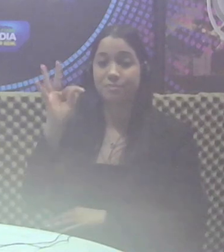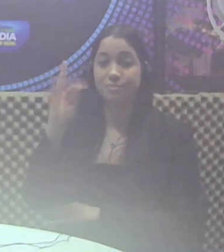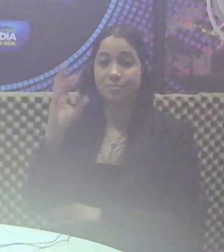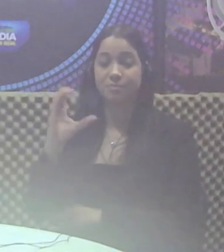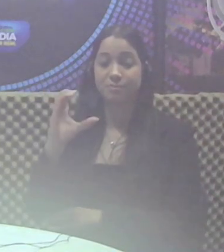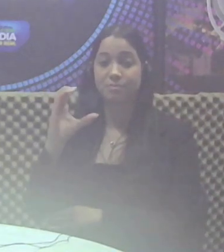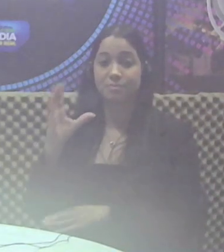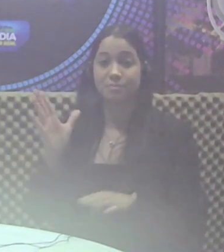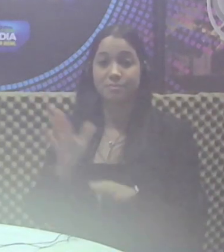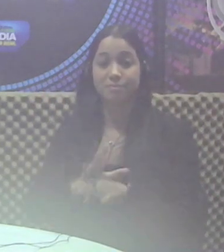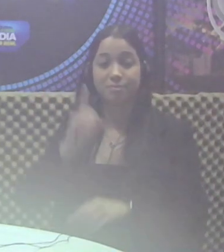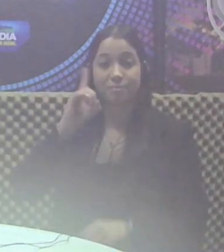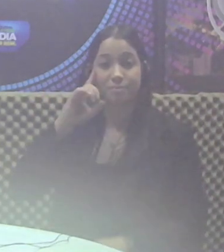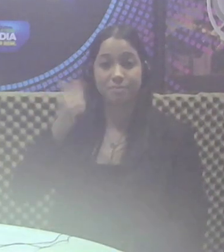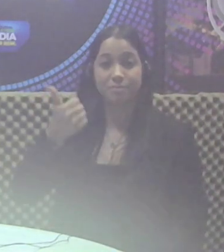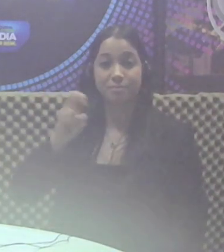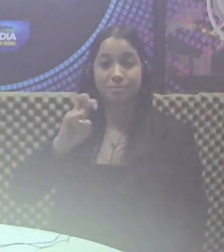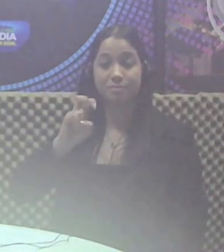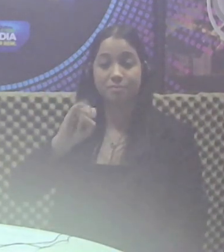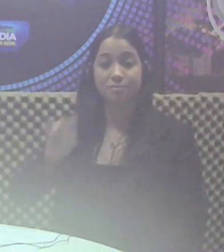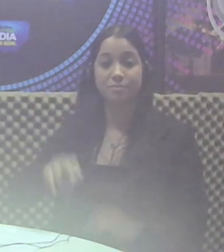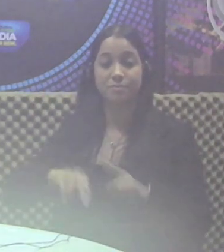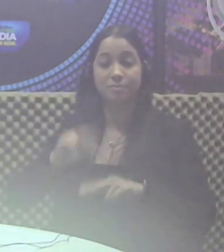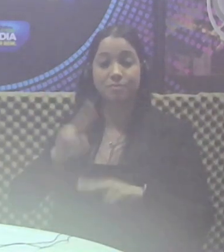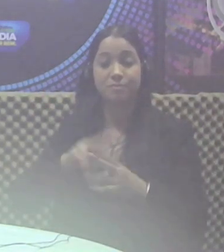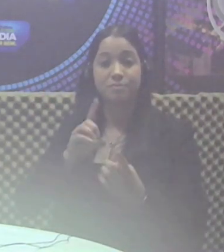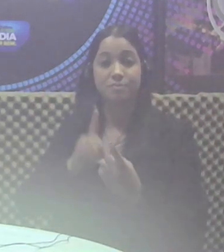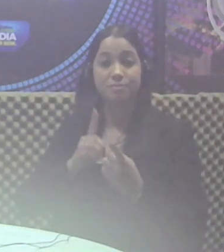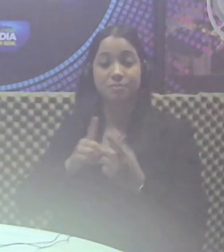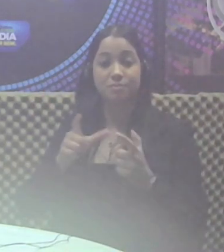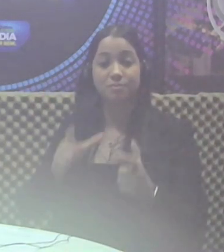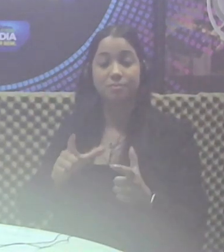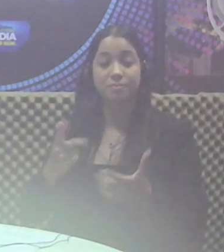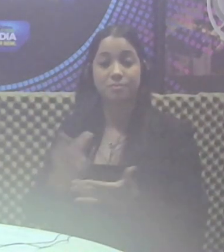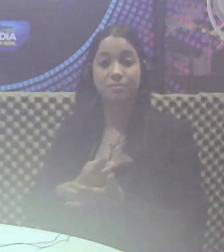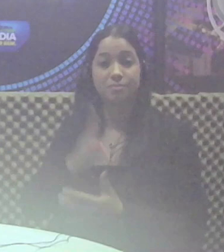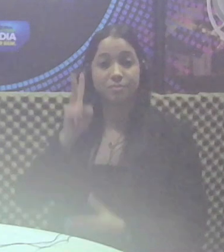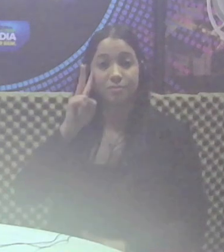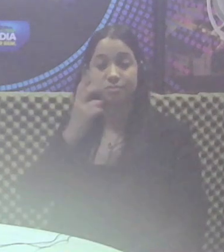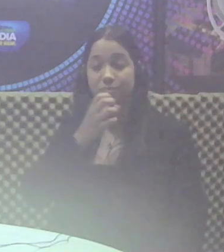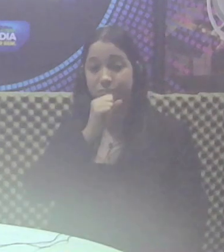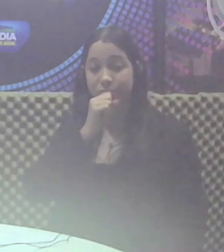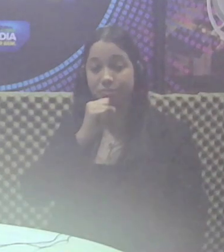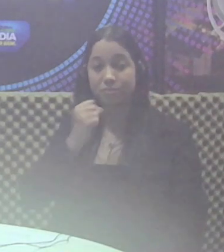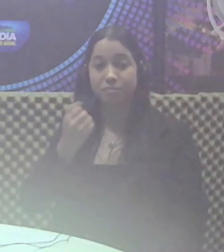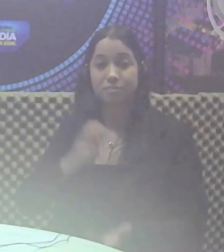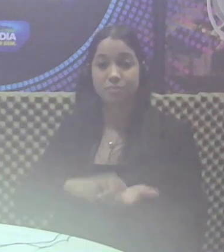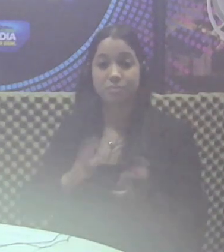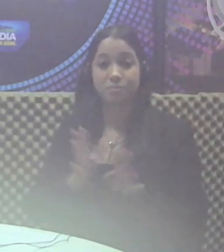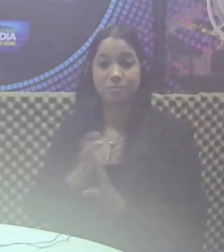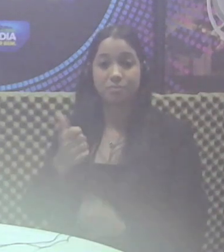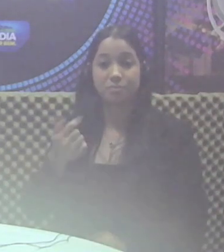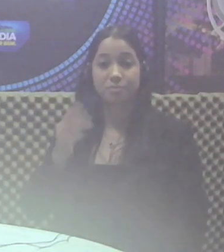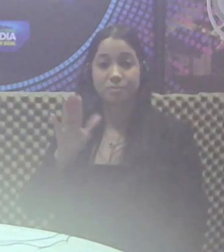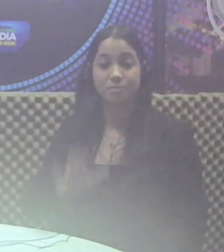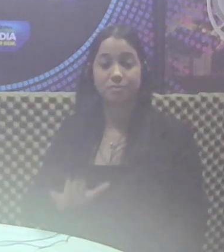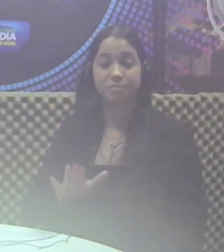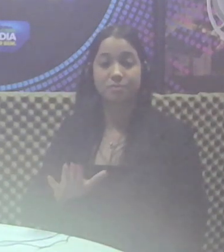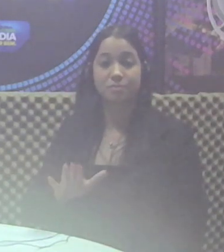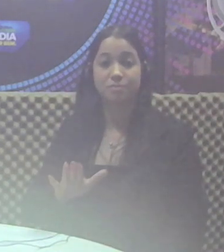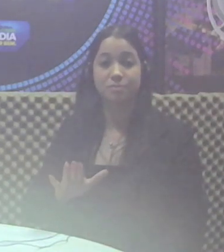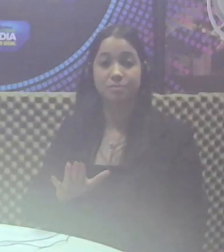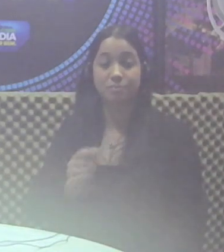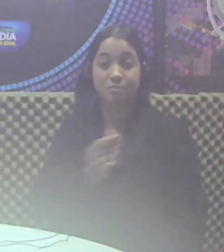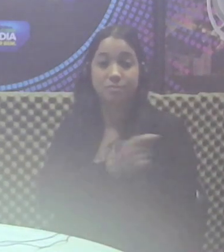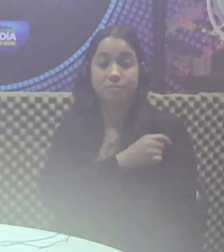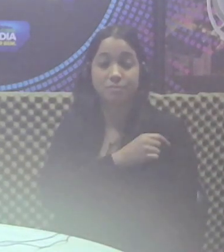Central até o dia 15 de junho. O atendimento no local acontece de segunda a sábado, de 8 da manhã às 5 da tarde. Uma das vacinas